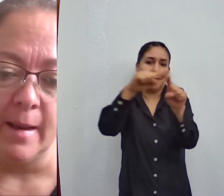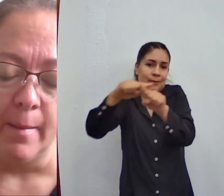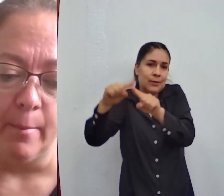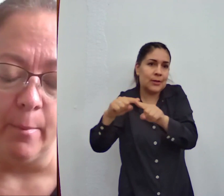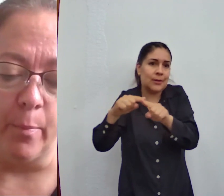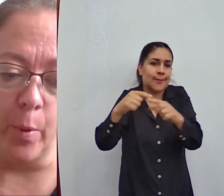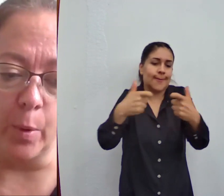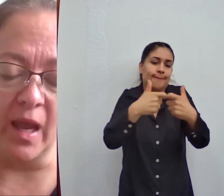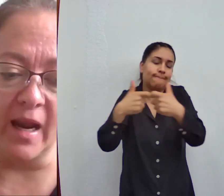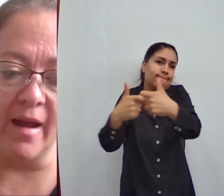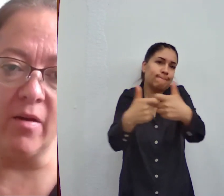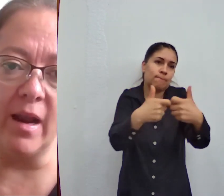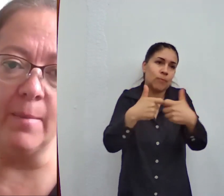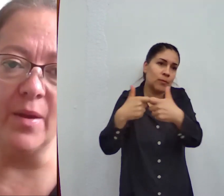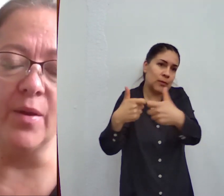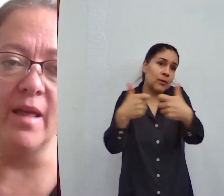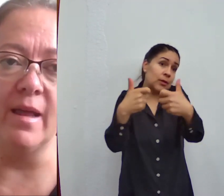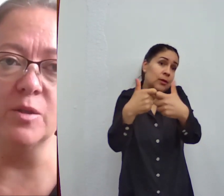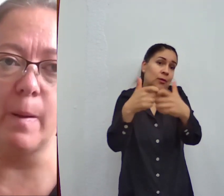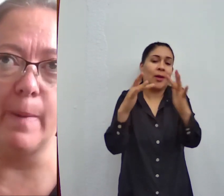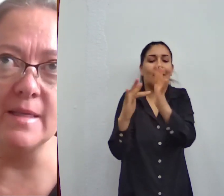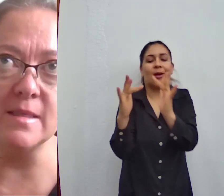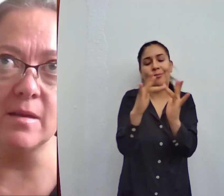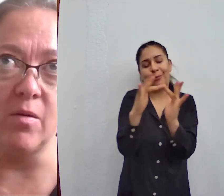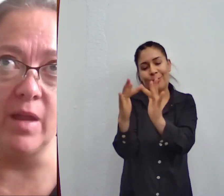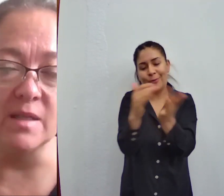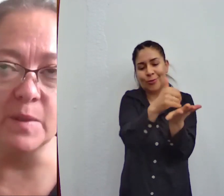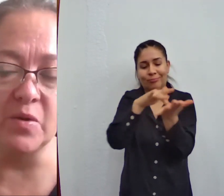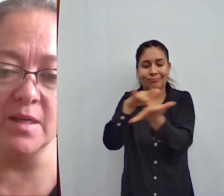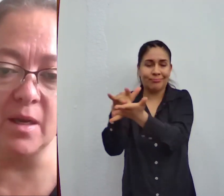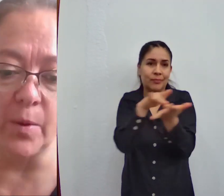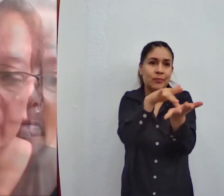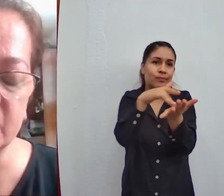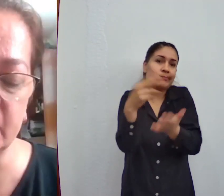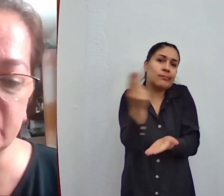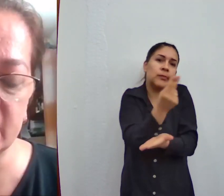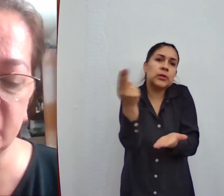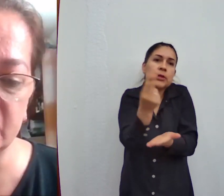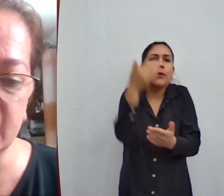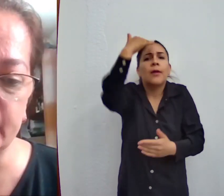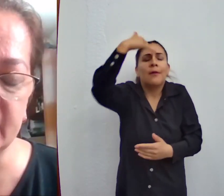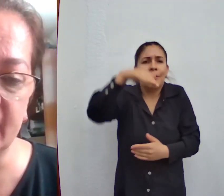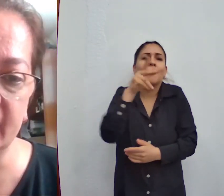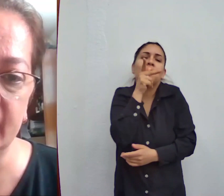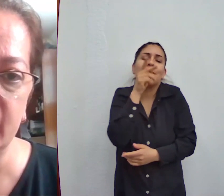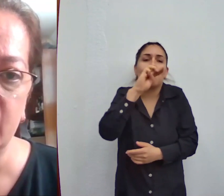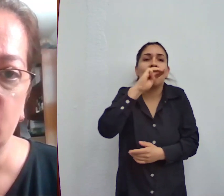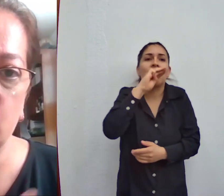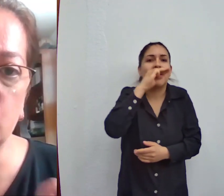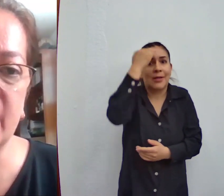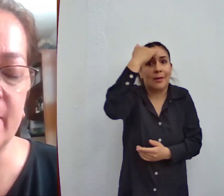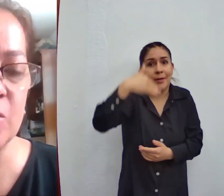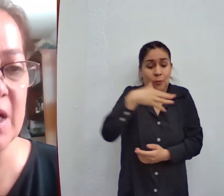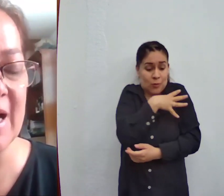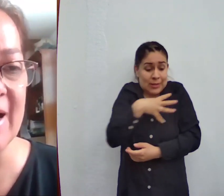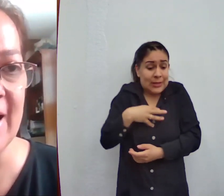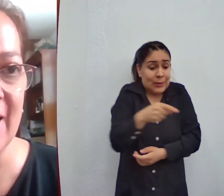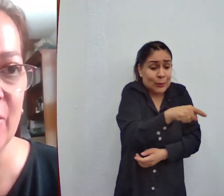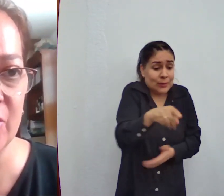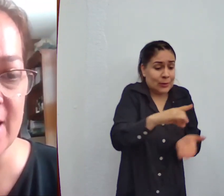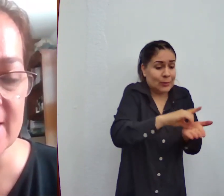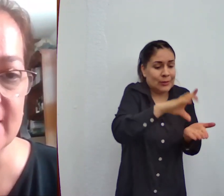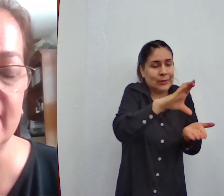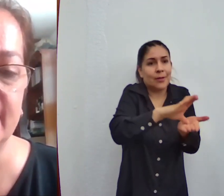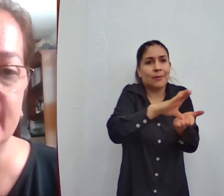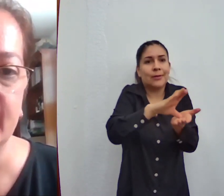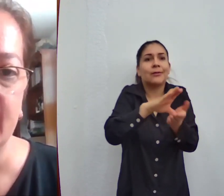María, porque creo que la mayoría de los papás o de las personas que cuidamos a personas con discapacidad no sabemos en